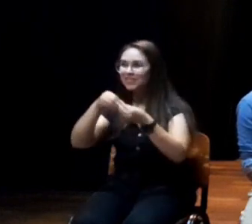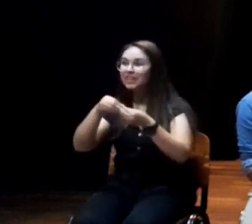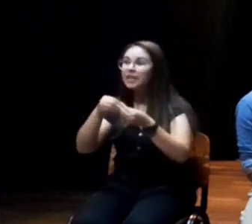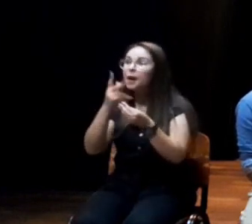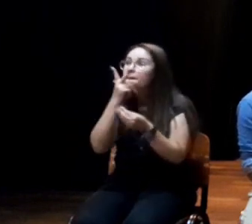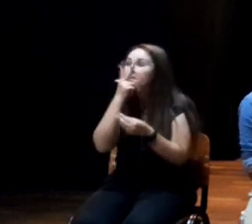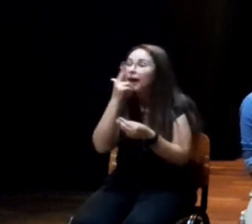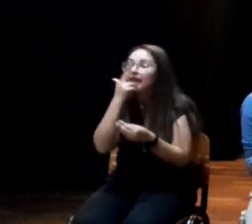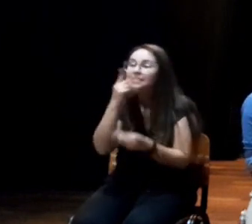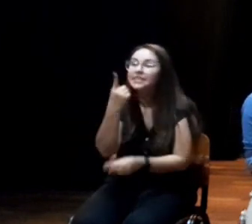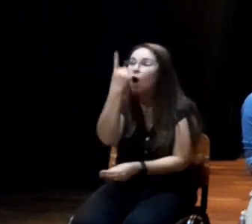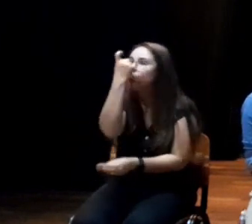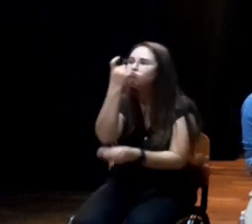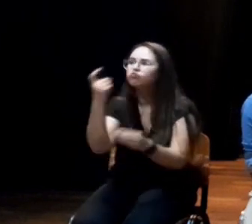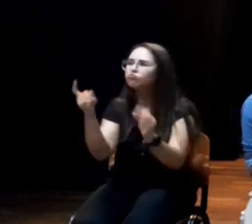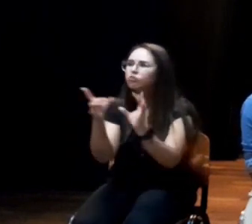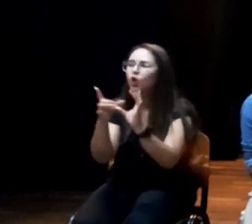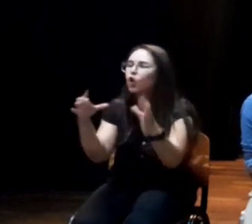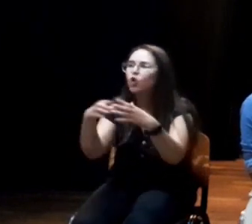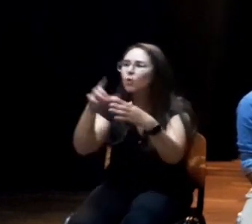um corpo só, assim. E aí...